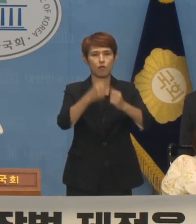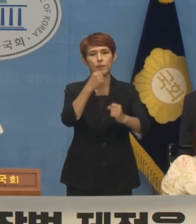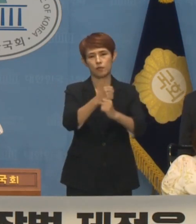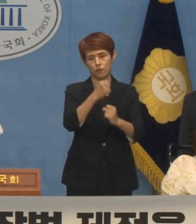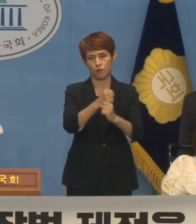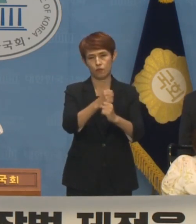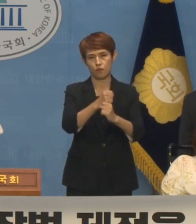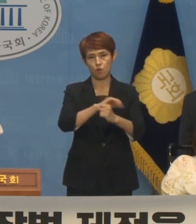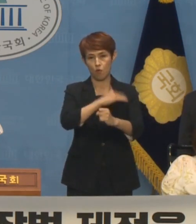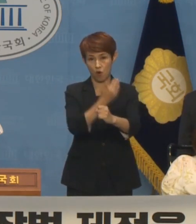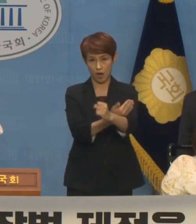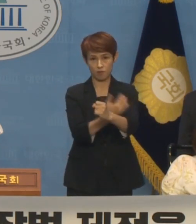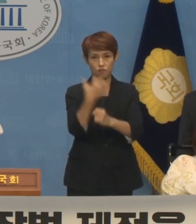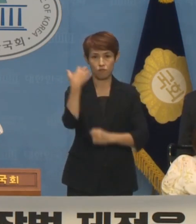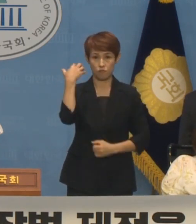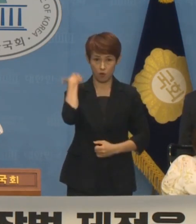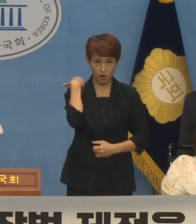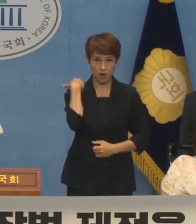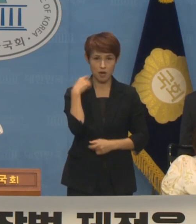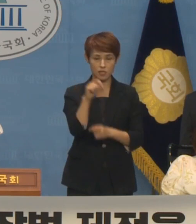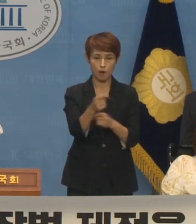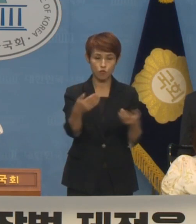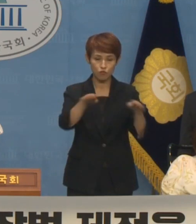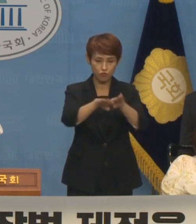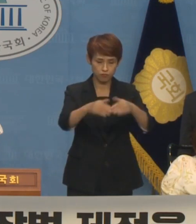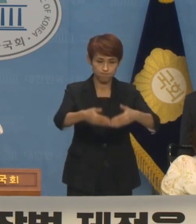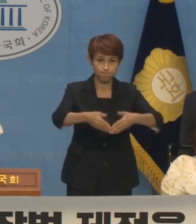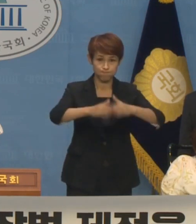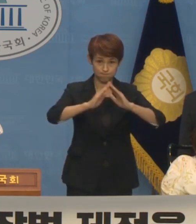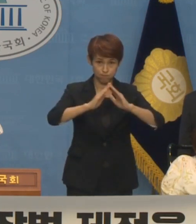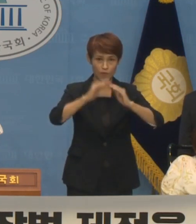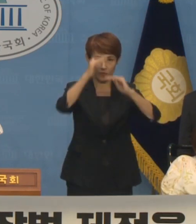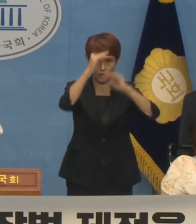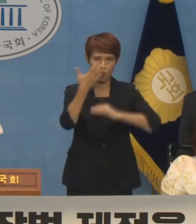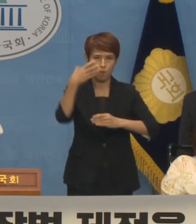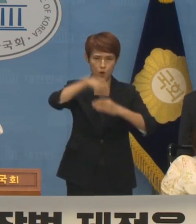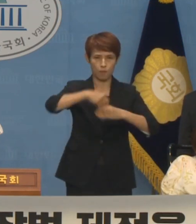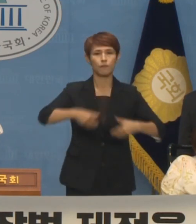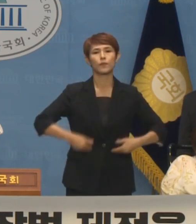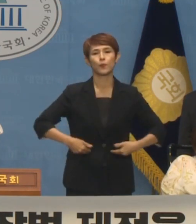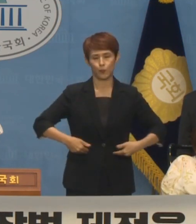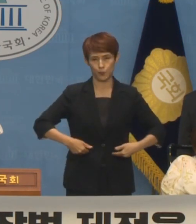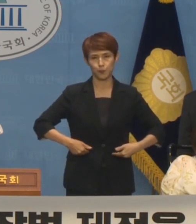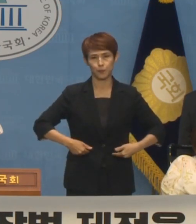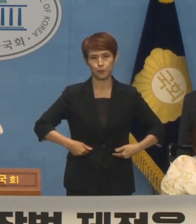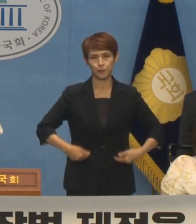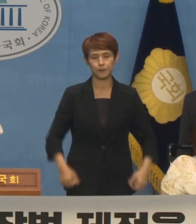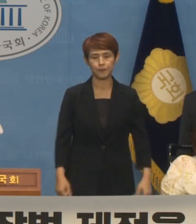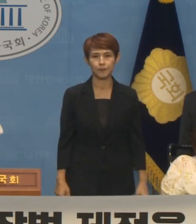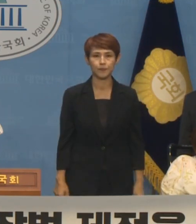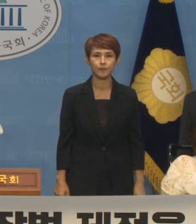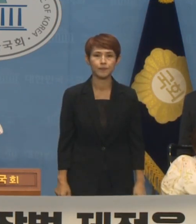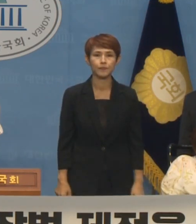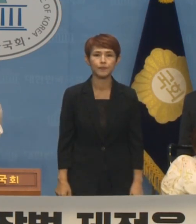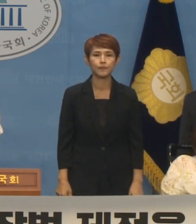그 권한과 역할 그리고 사무국의 설치에 대한 내용이 담겨져야 한다.